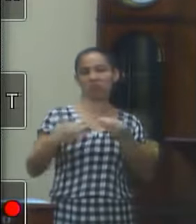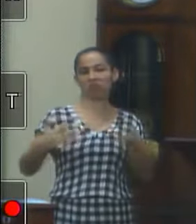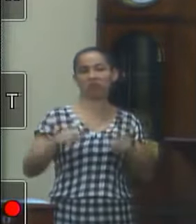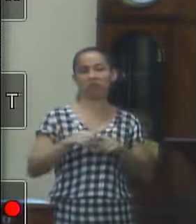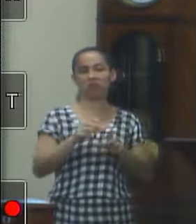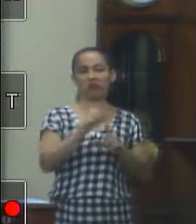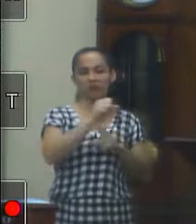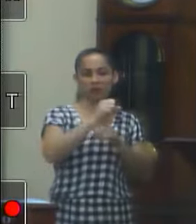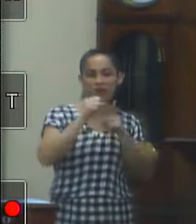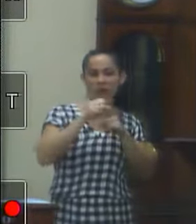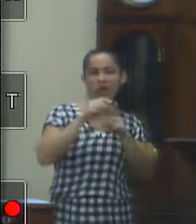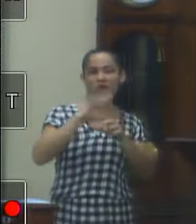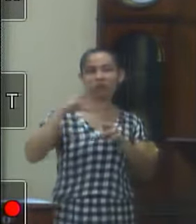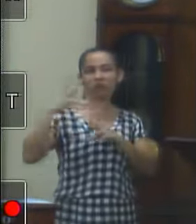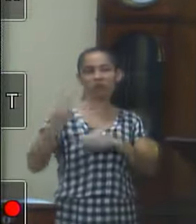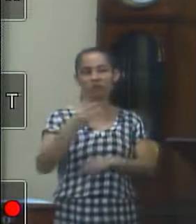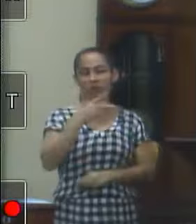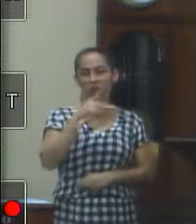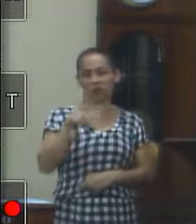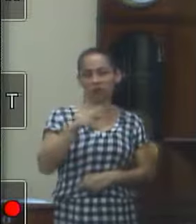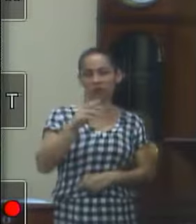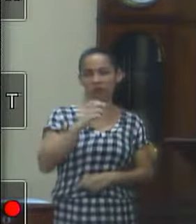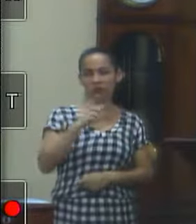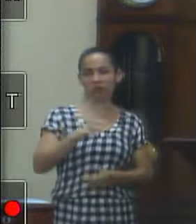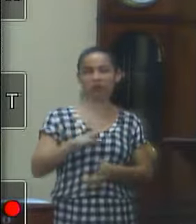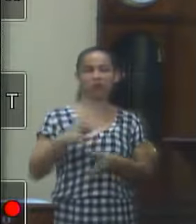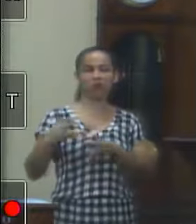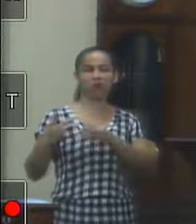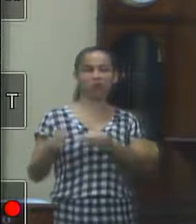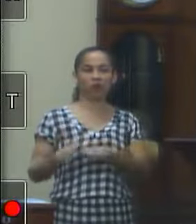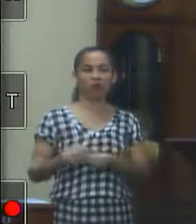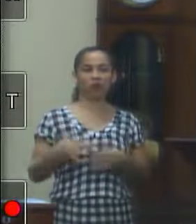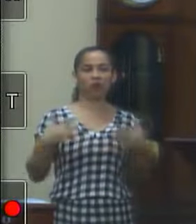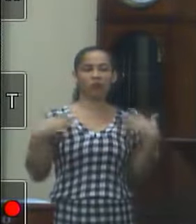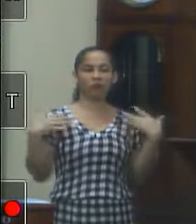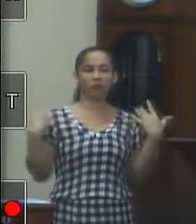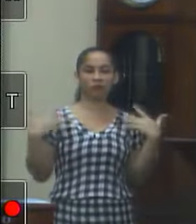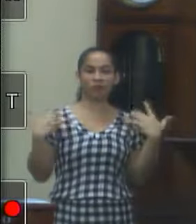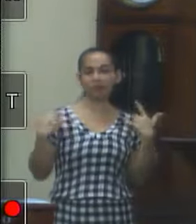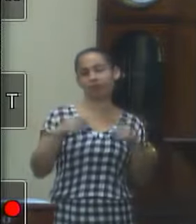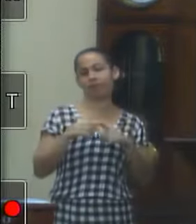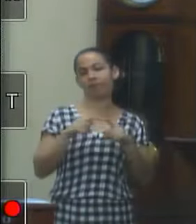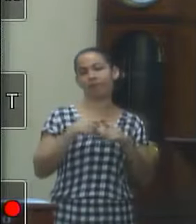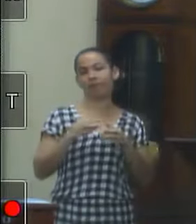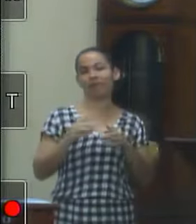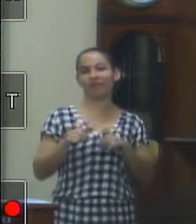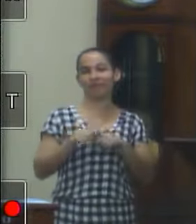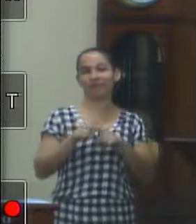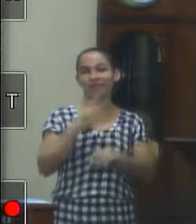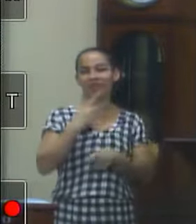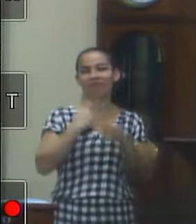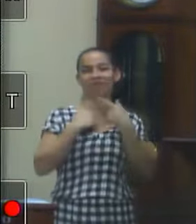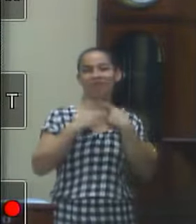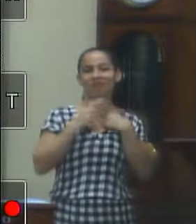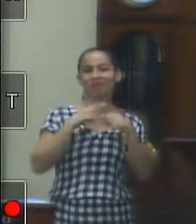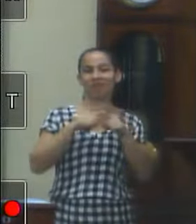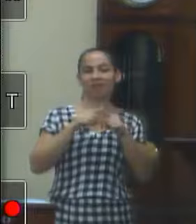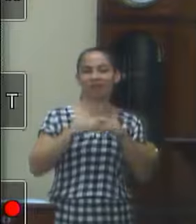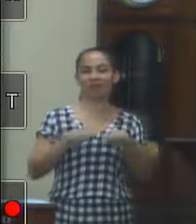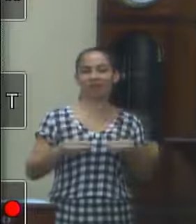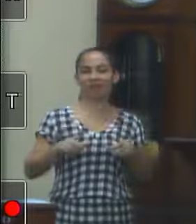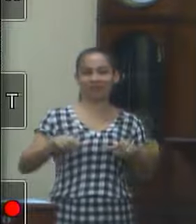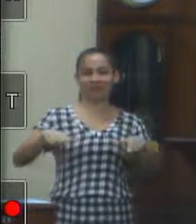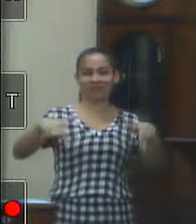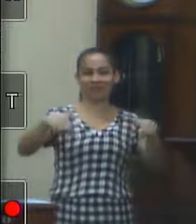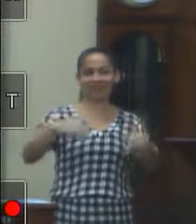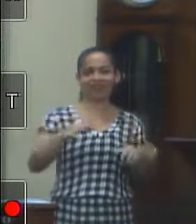todos, professor Rafael, todos ali com muita alegria e com muita vontade de